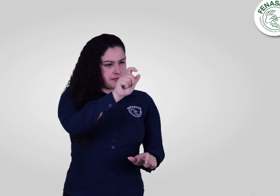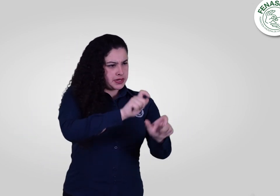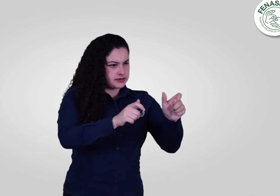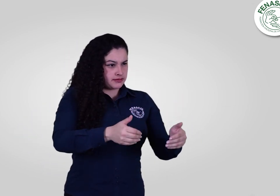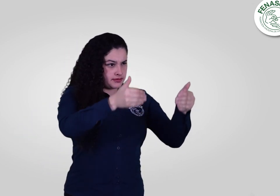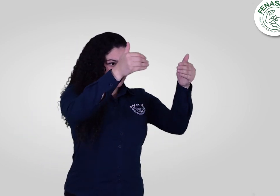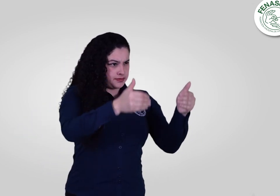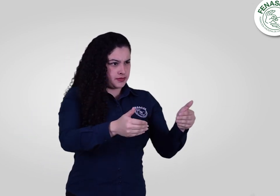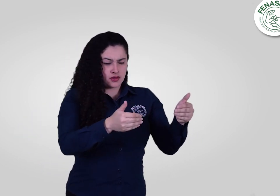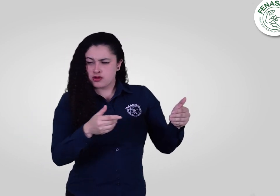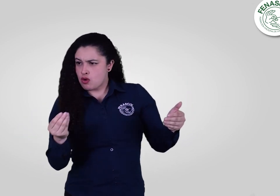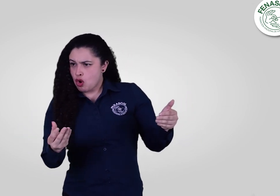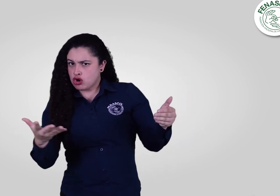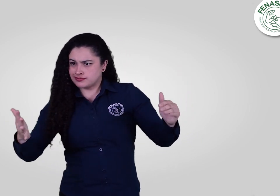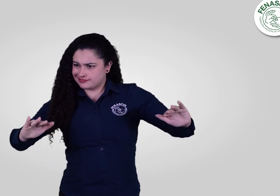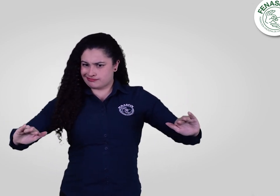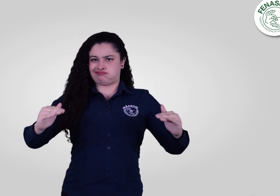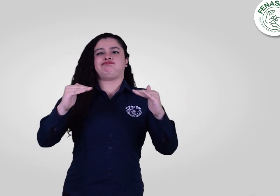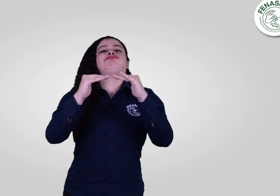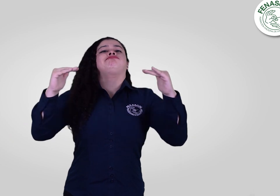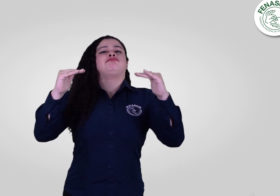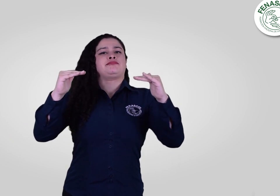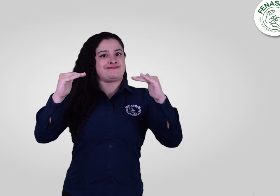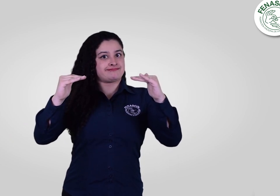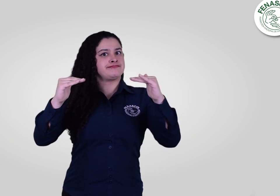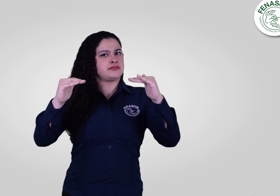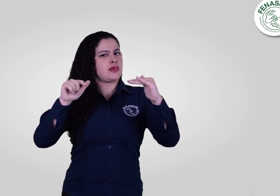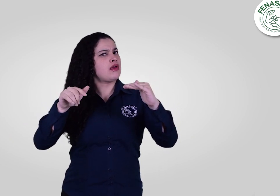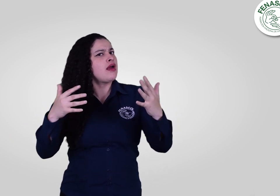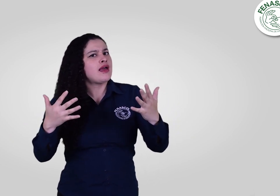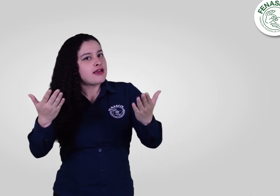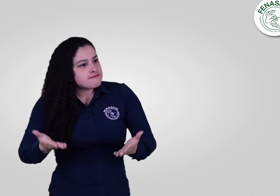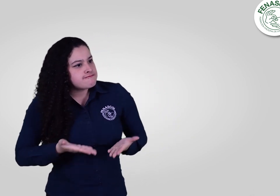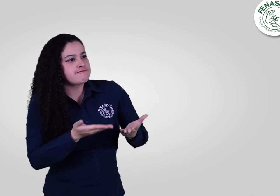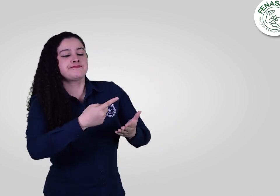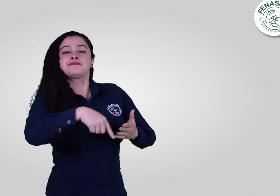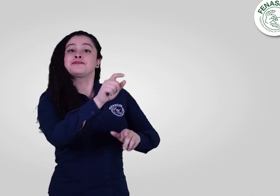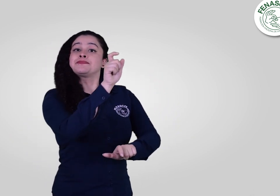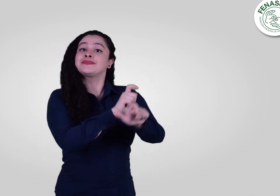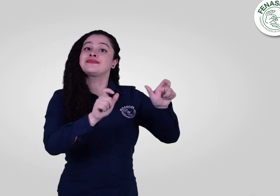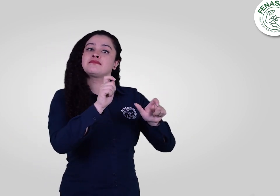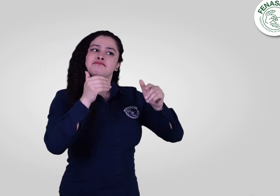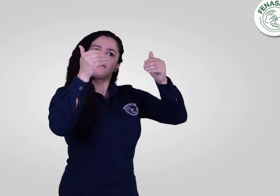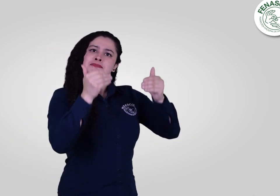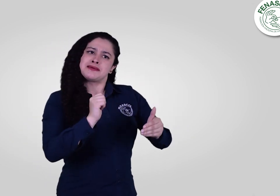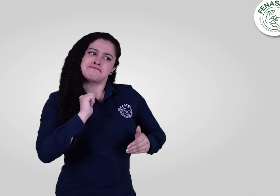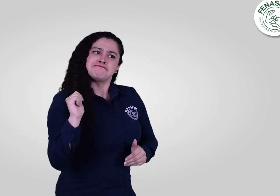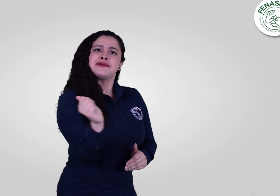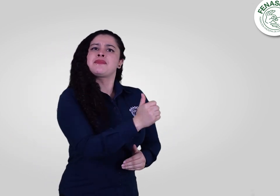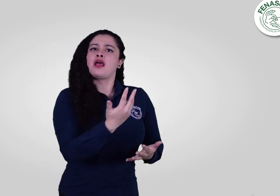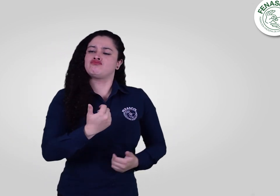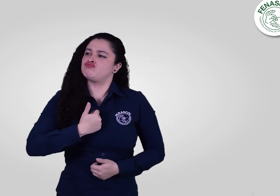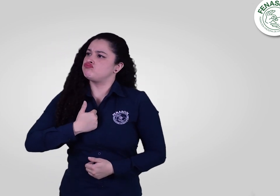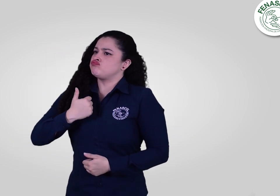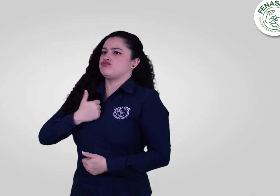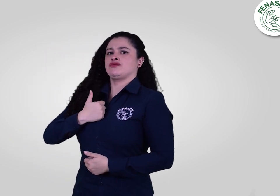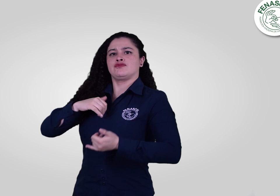la igualdad material y con el objetivo de fomentar la vida Autónoma e independiente de las personas